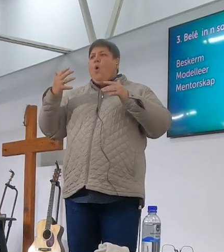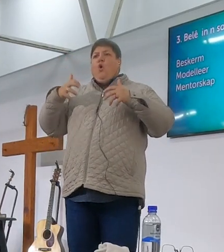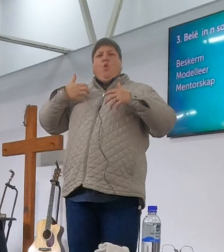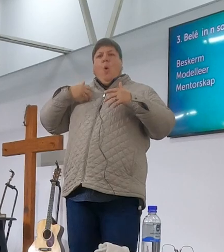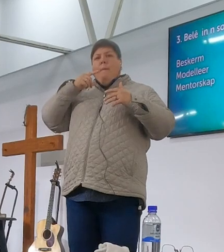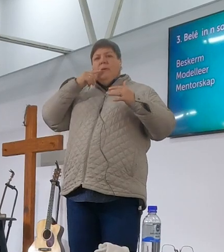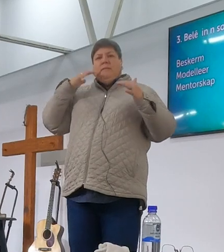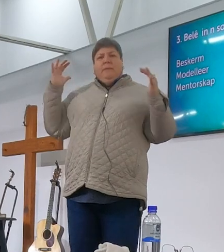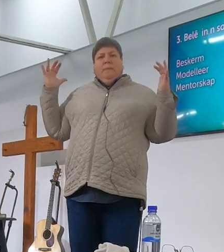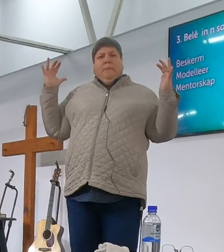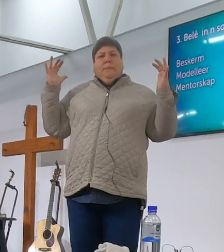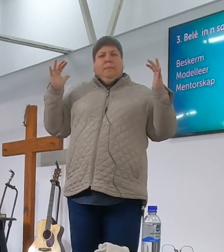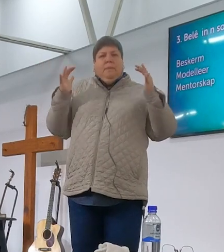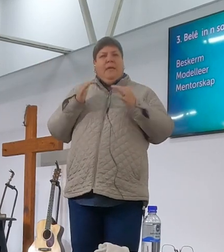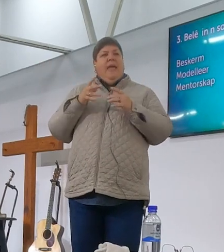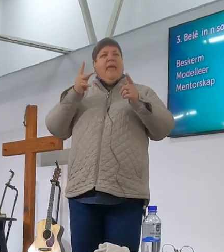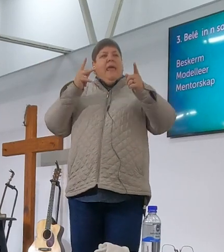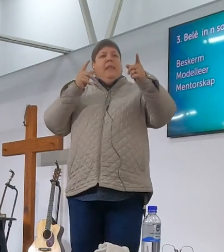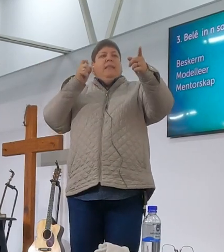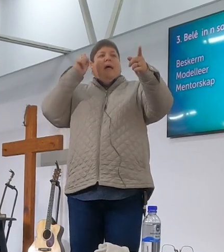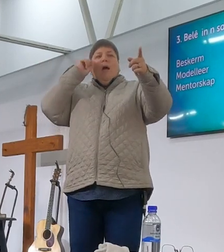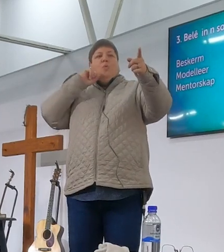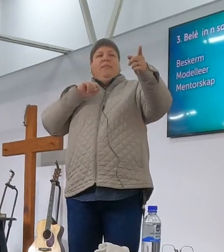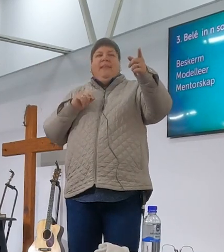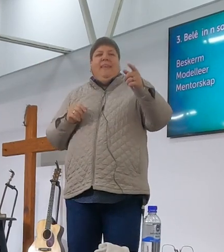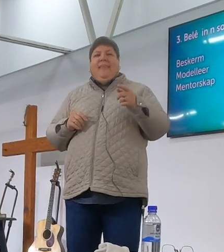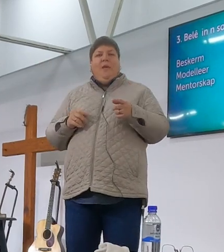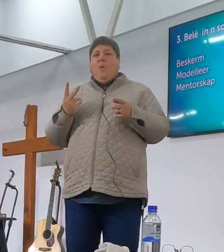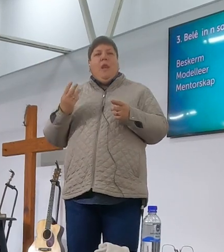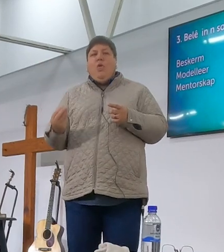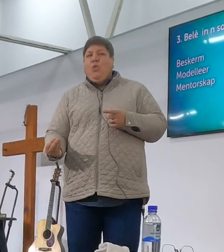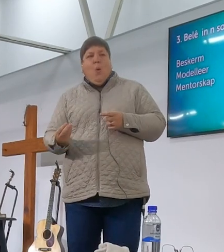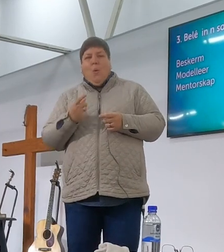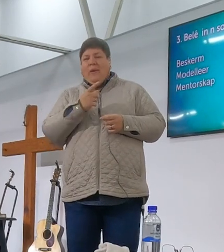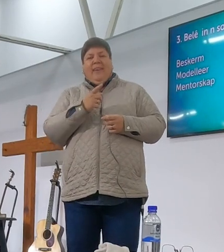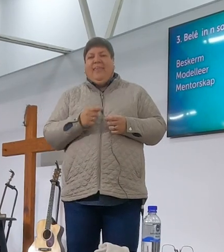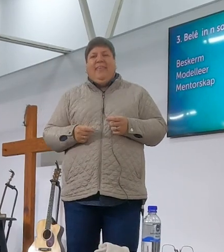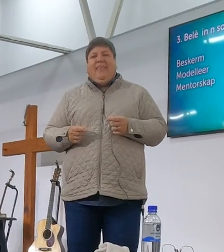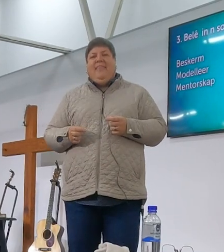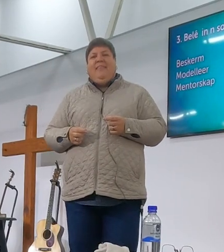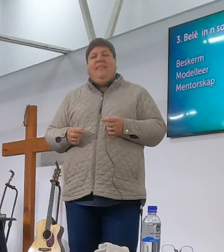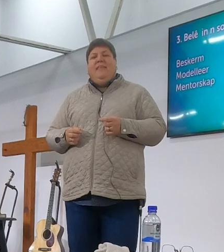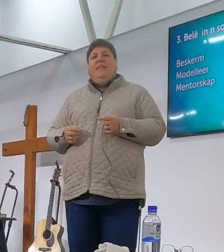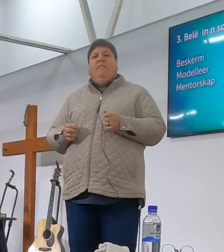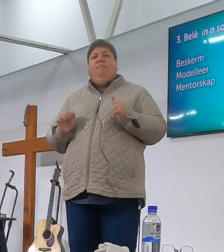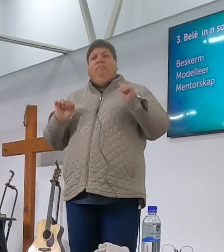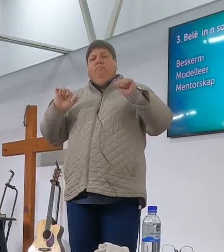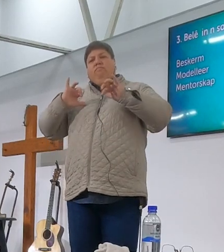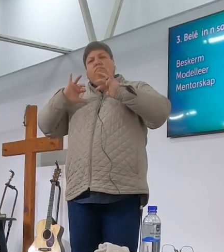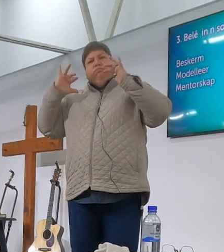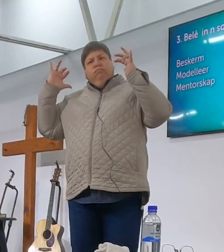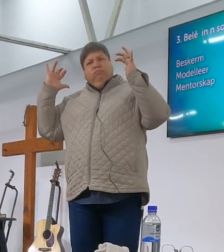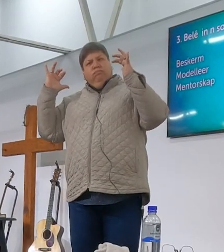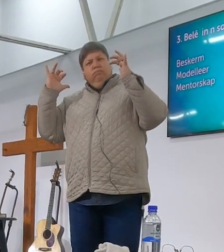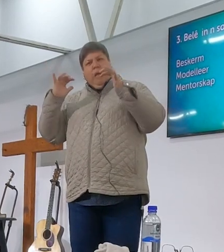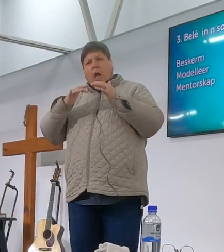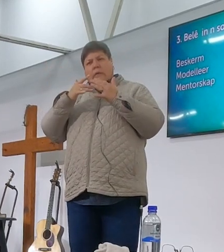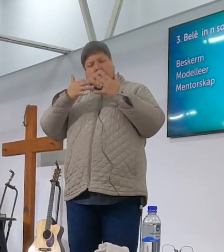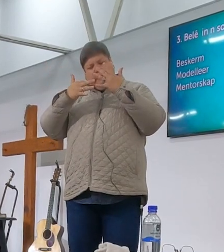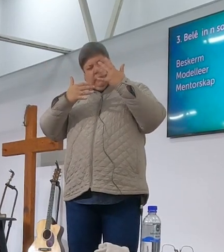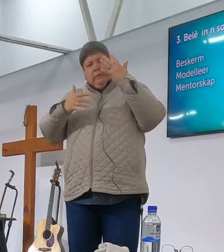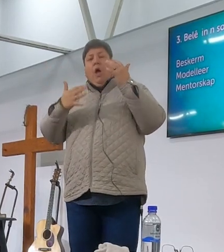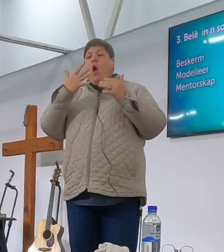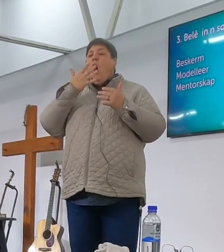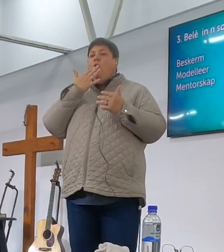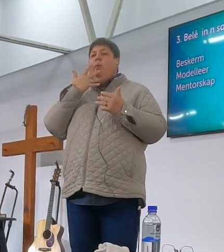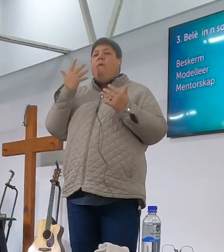ek sê nie, jy is oud nie, maar ek sê ook nie, jy is jong nie, maar oor die hele spektrum het ons ouderdom en ons